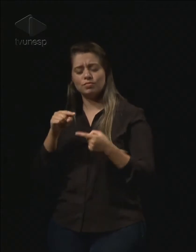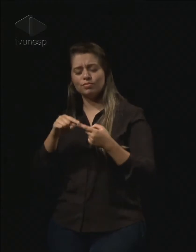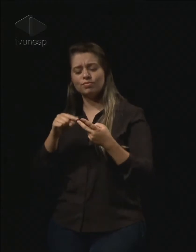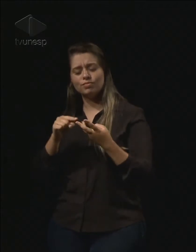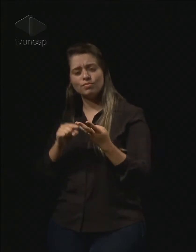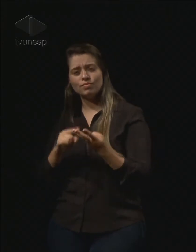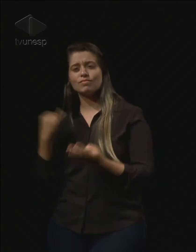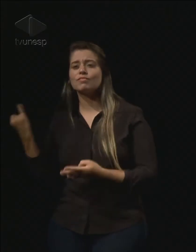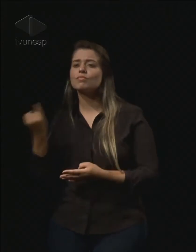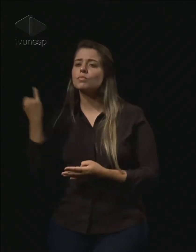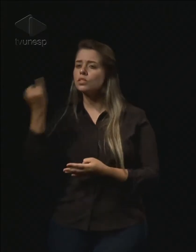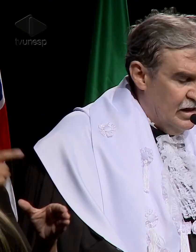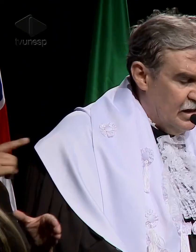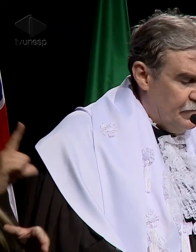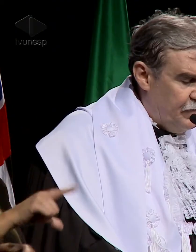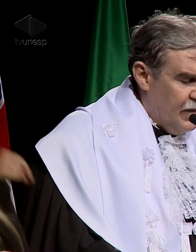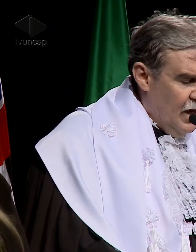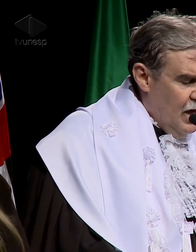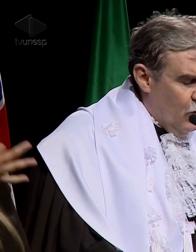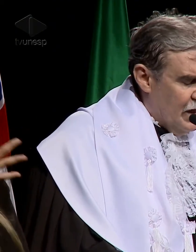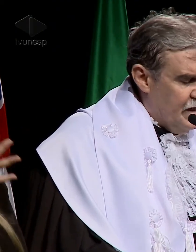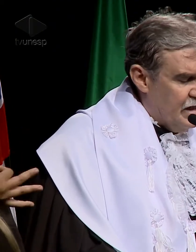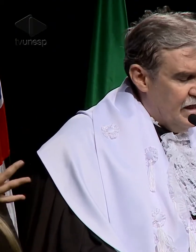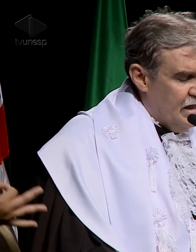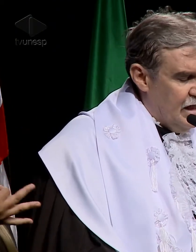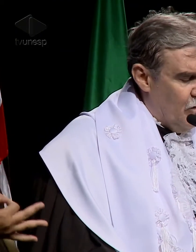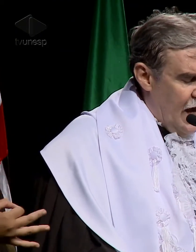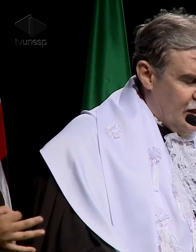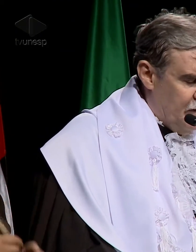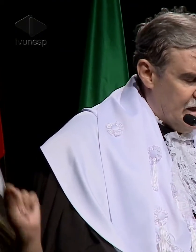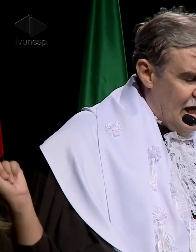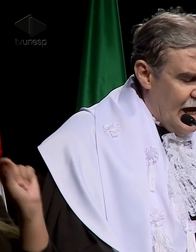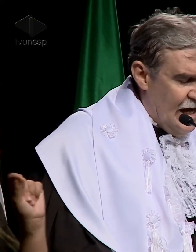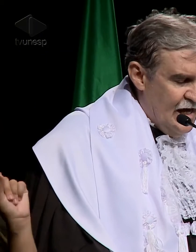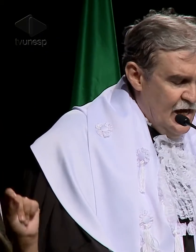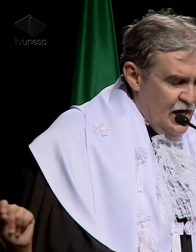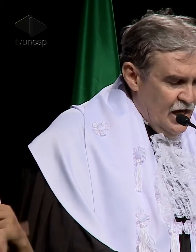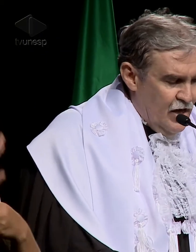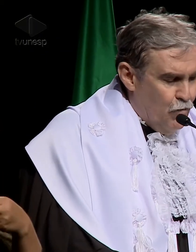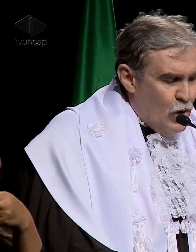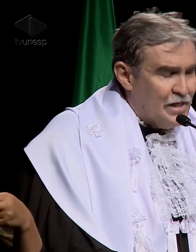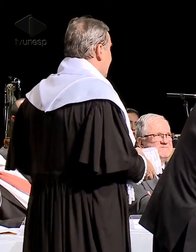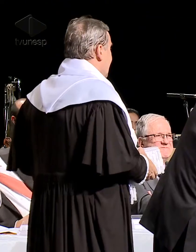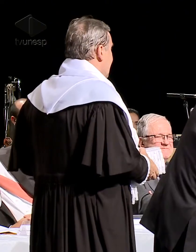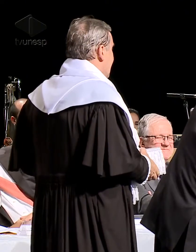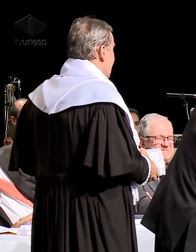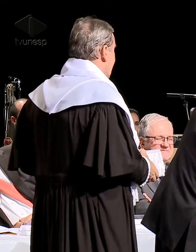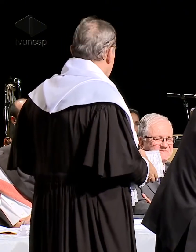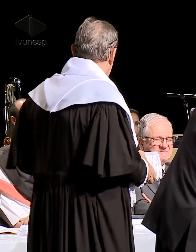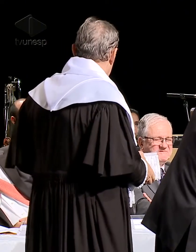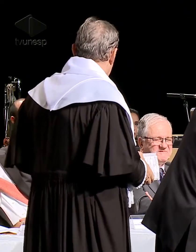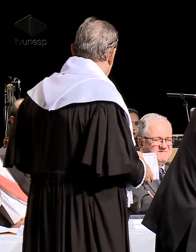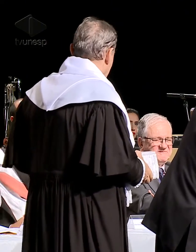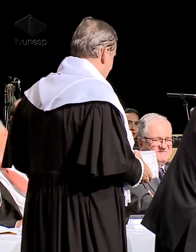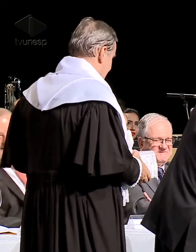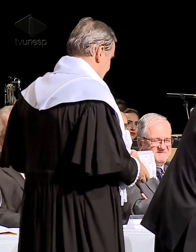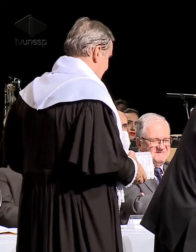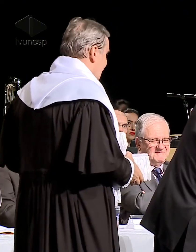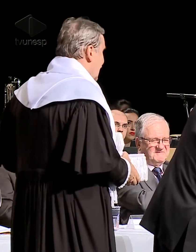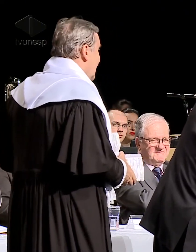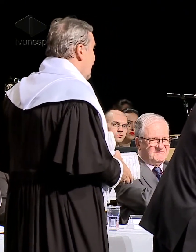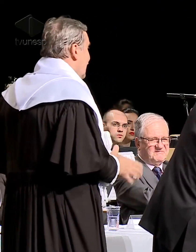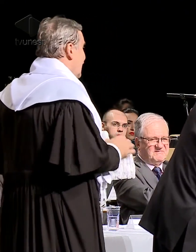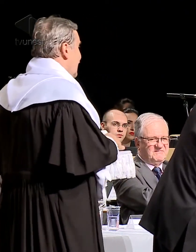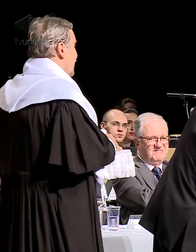unesp de jaboticabal e doutorado na mesma área na usp o último ato oficial de júlio césar durigan